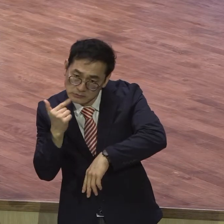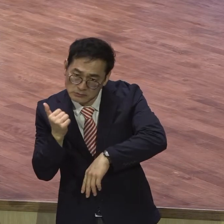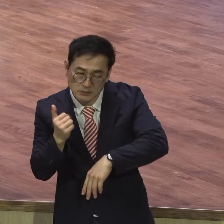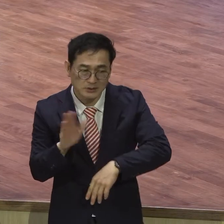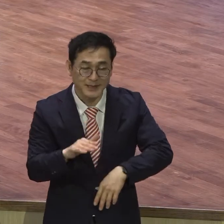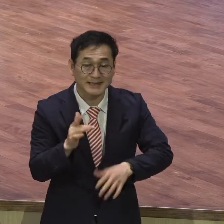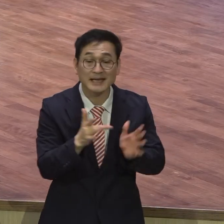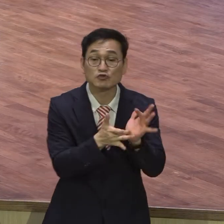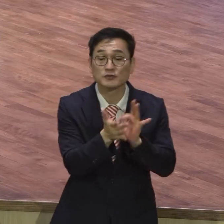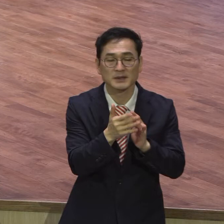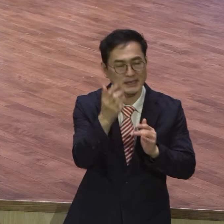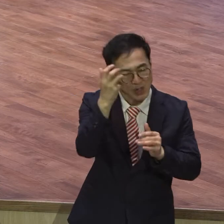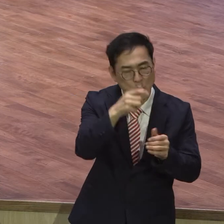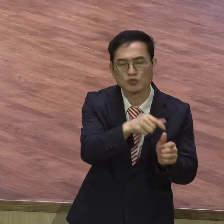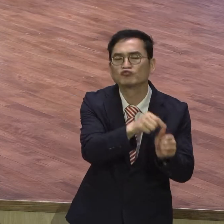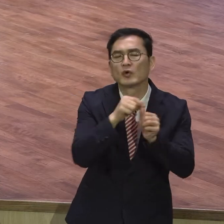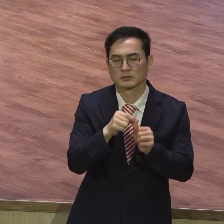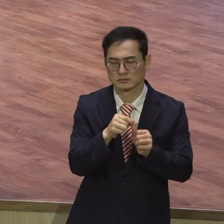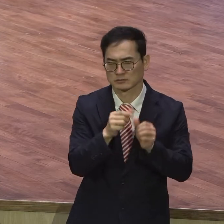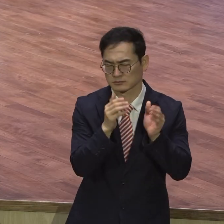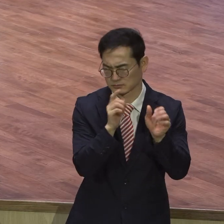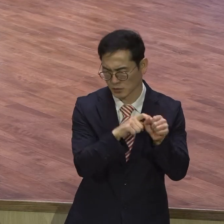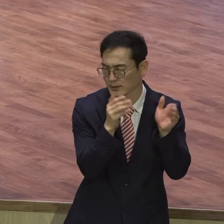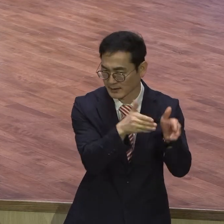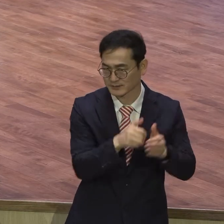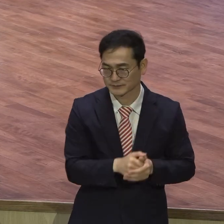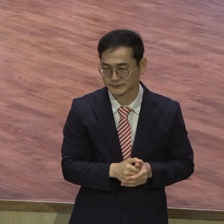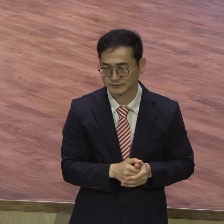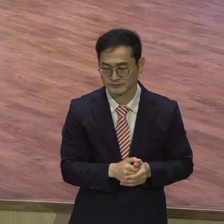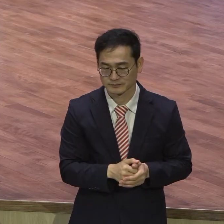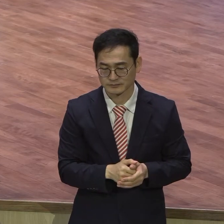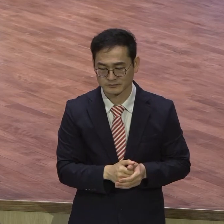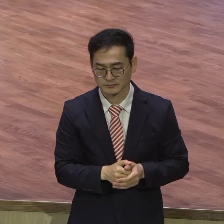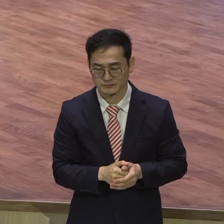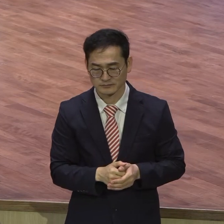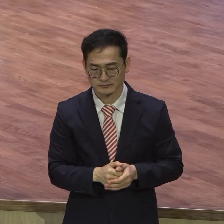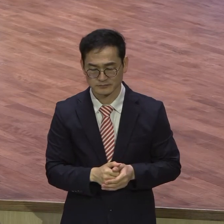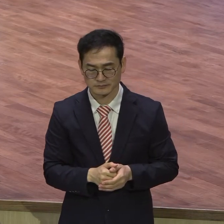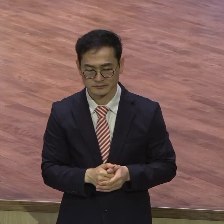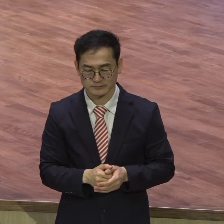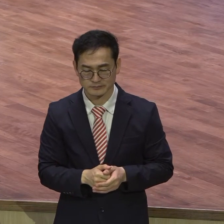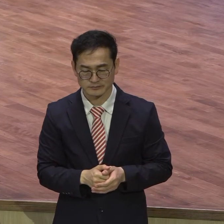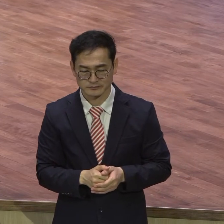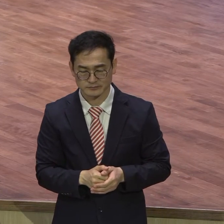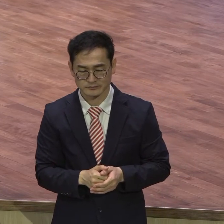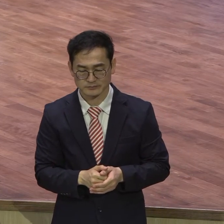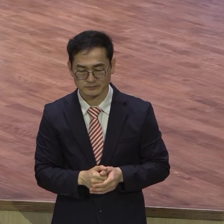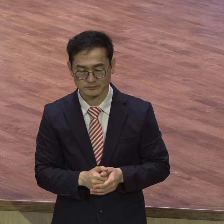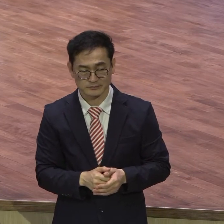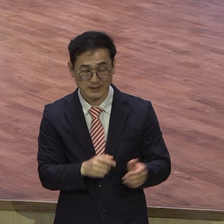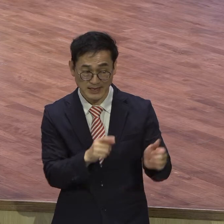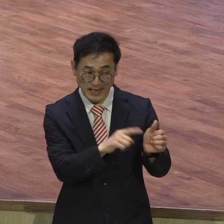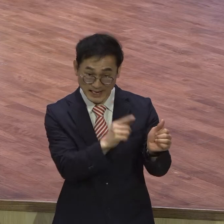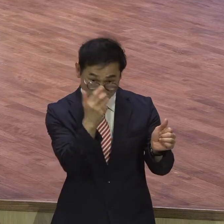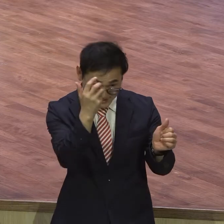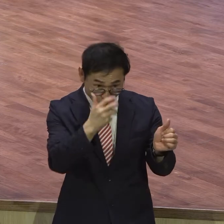예수님은 귀신을 잃은 두 사람을 치유하기 위해서 메가톤급의 광풍이 부는 갈릴리 바다를 건너오셨어요